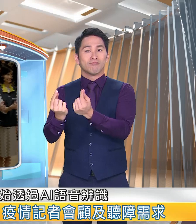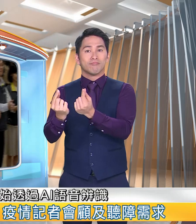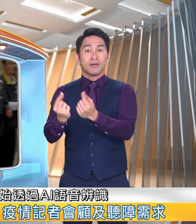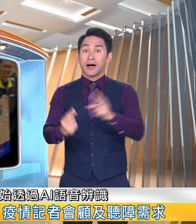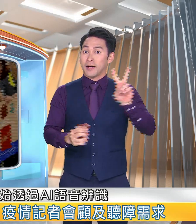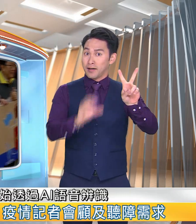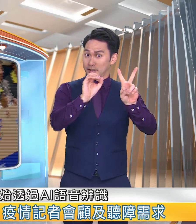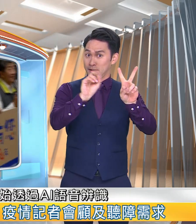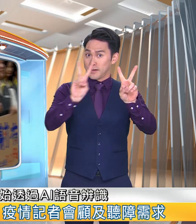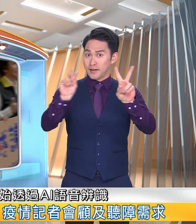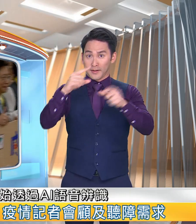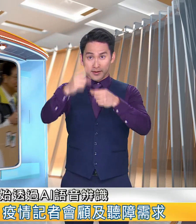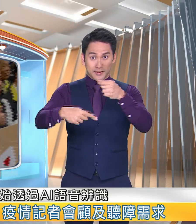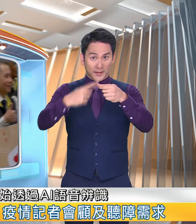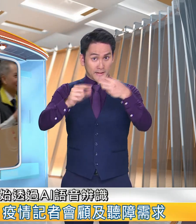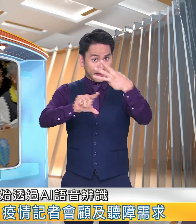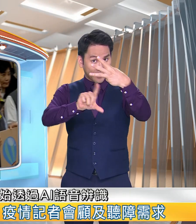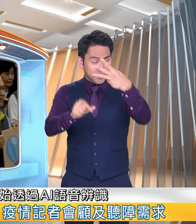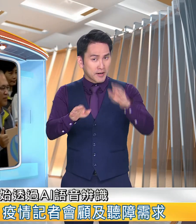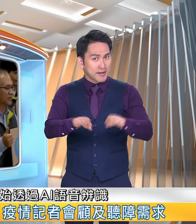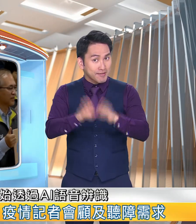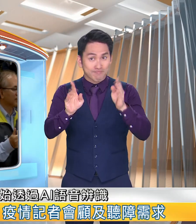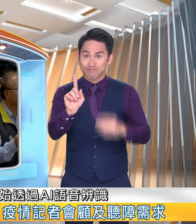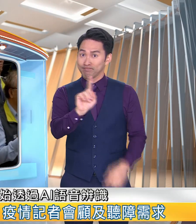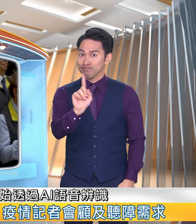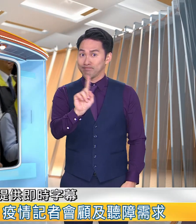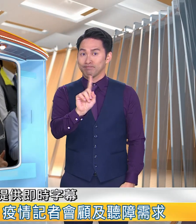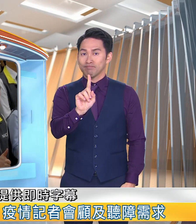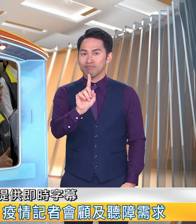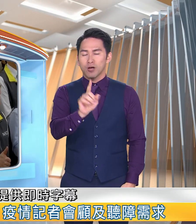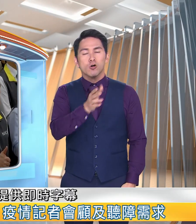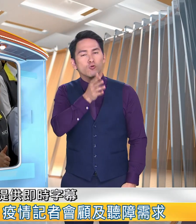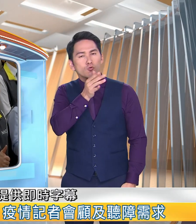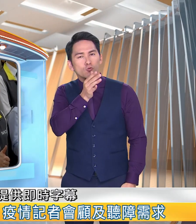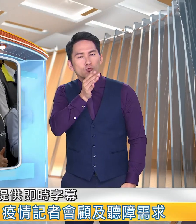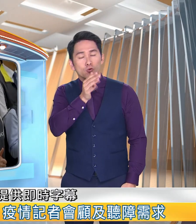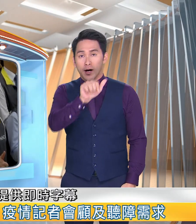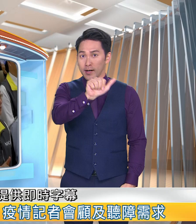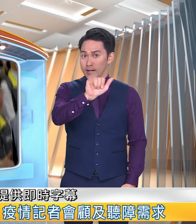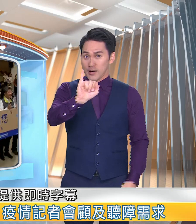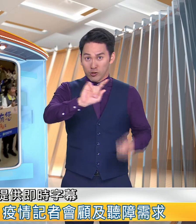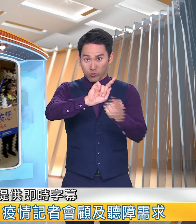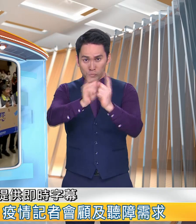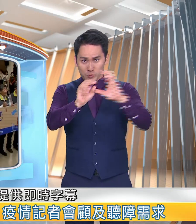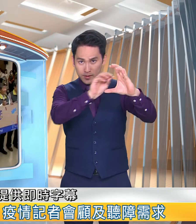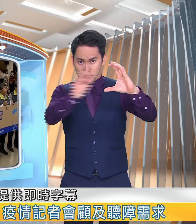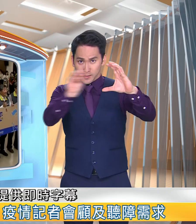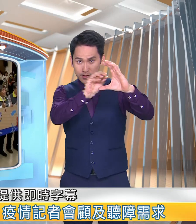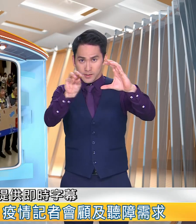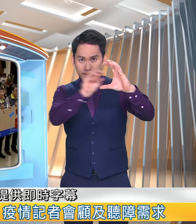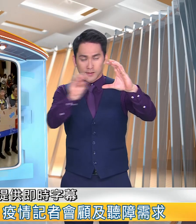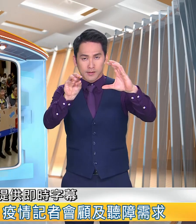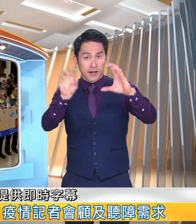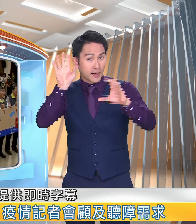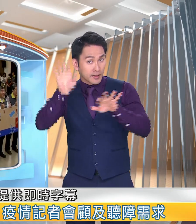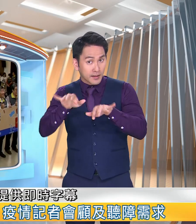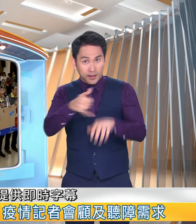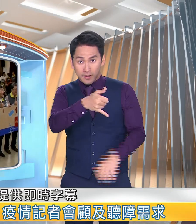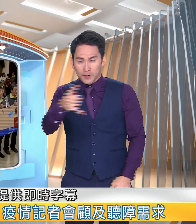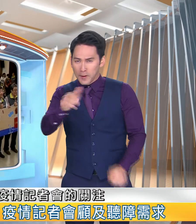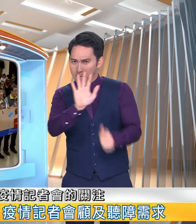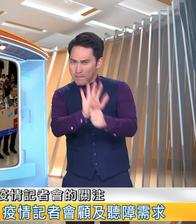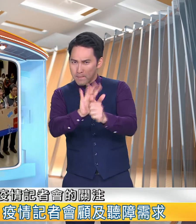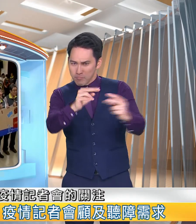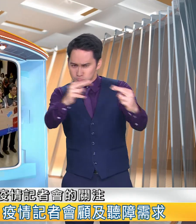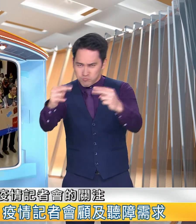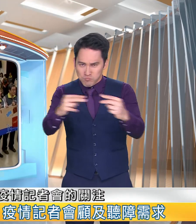2020年3月，更开始透过 AI 语音辨识，加上听打员团队提供即时的字幕。透